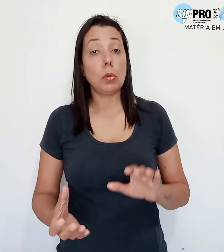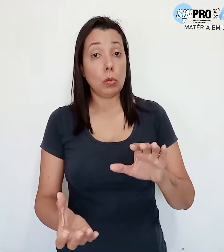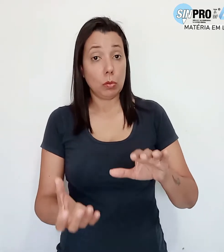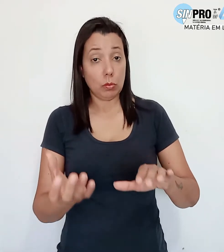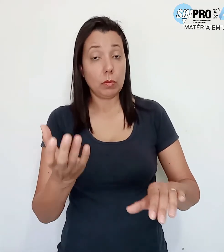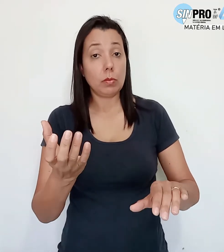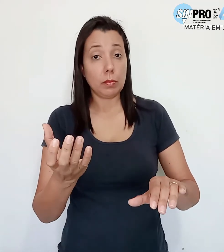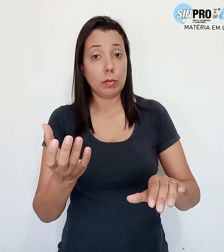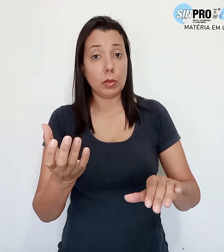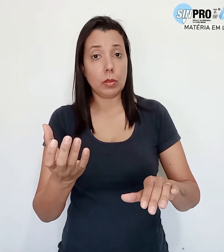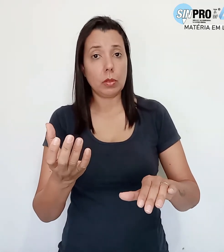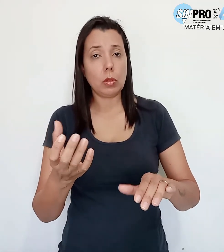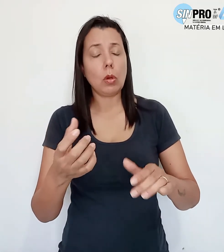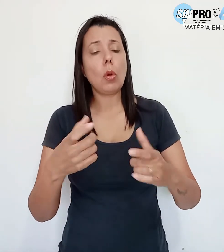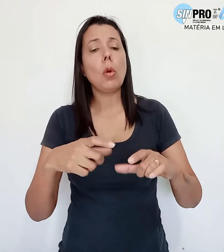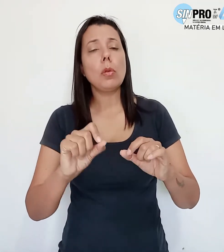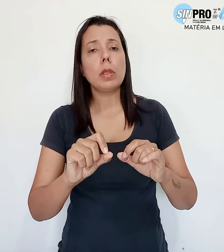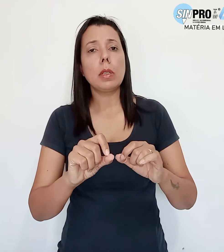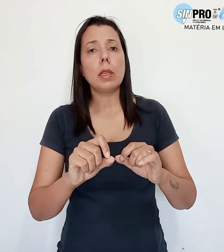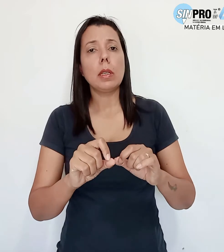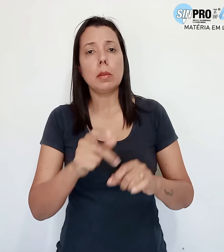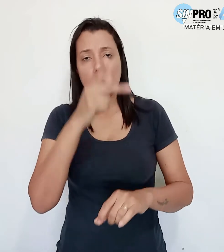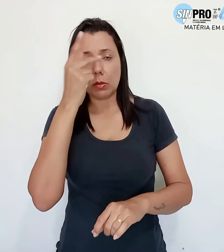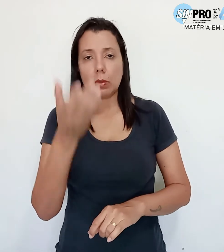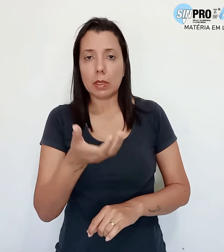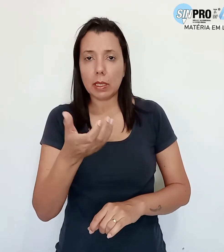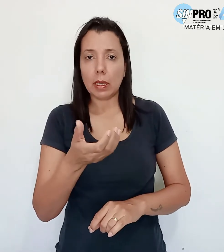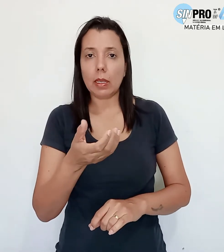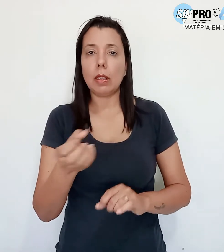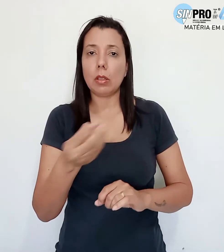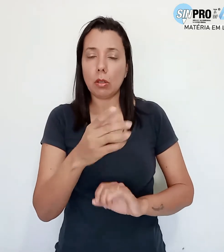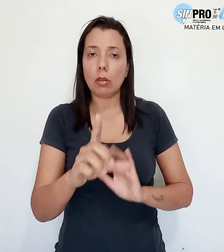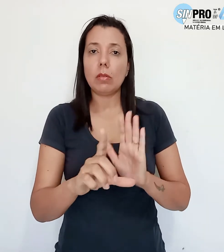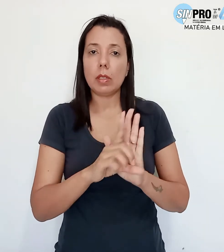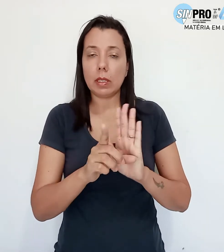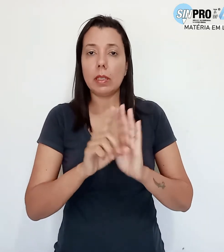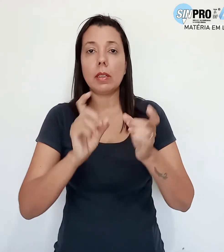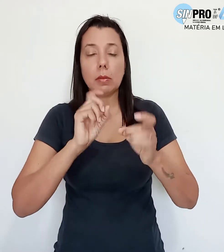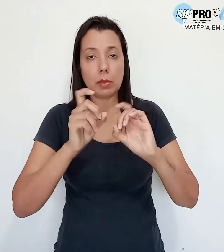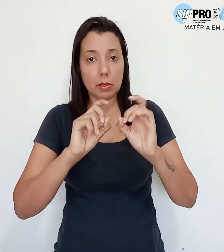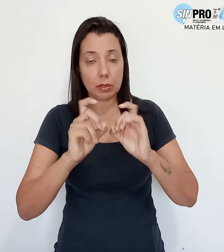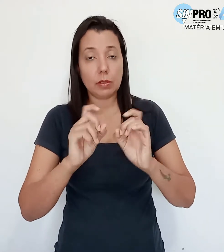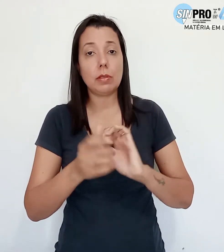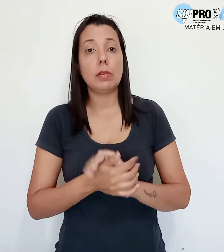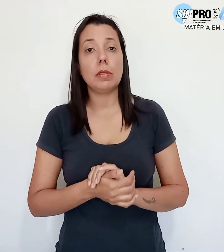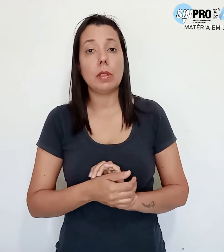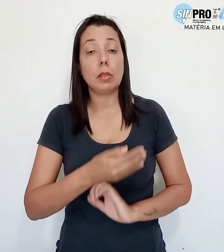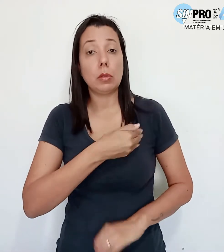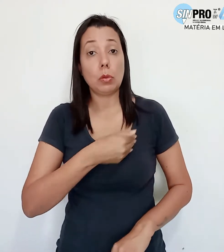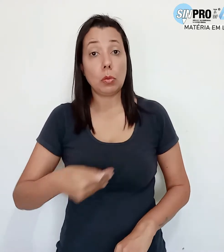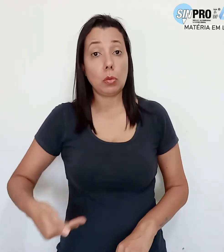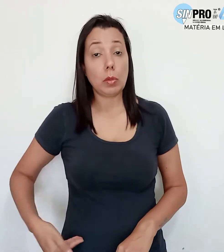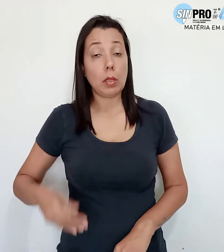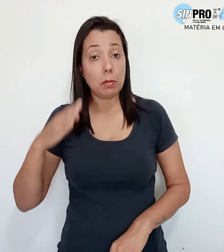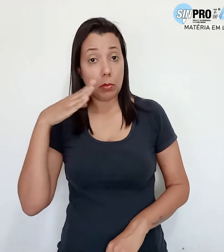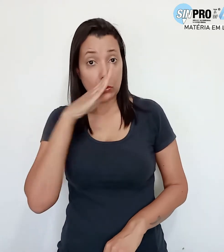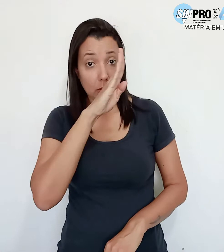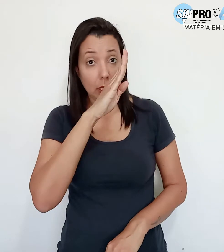Congresso Nacional, onde tramita a reforma administrativa, PEC 32 de 2020, do governo Bolsonaro